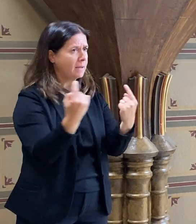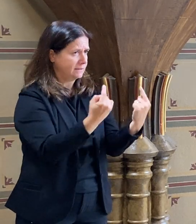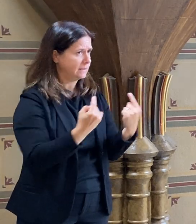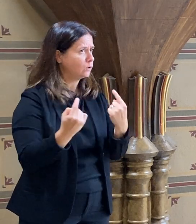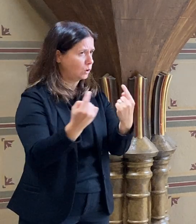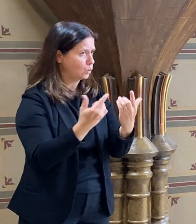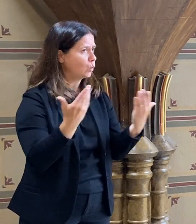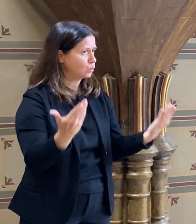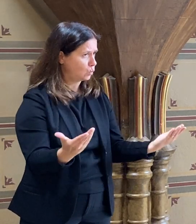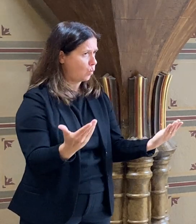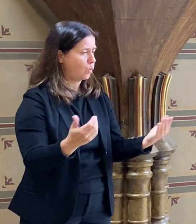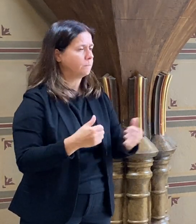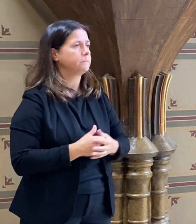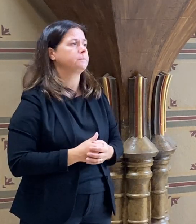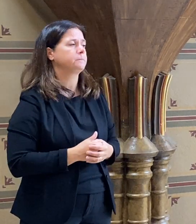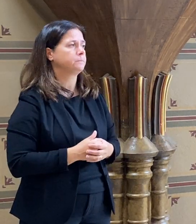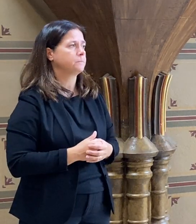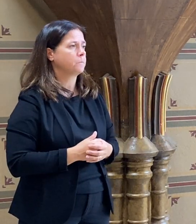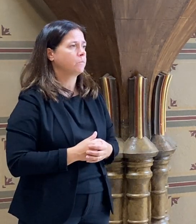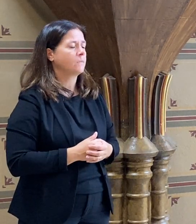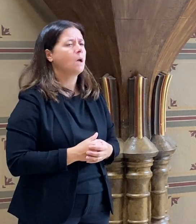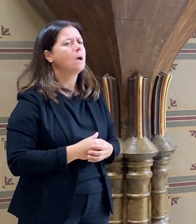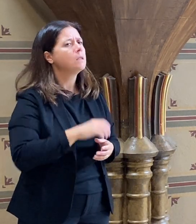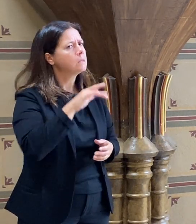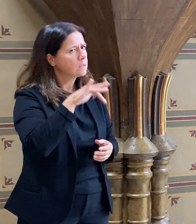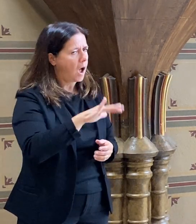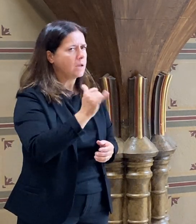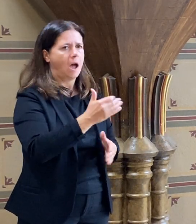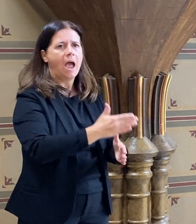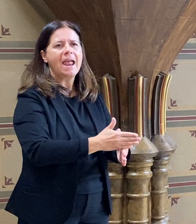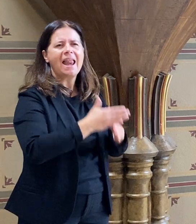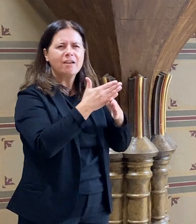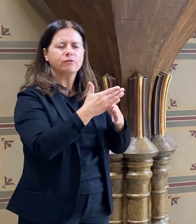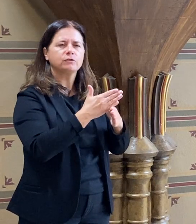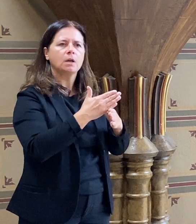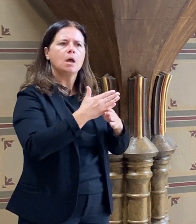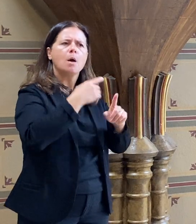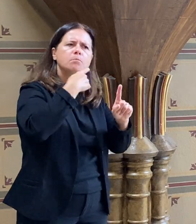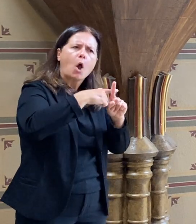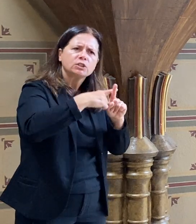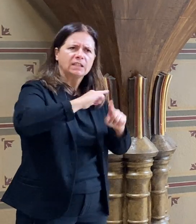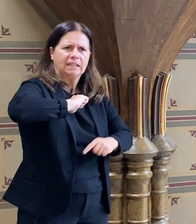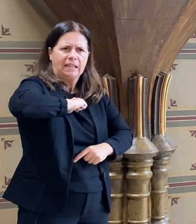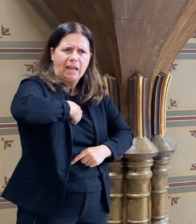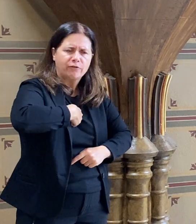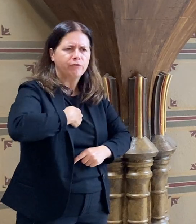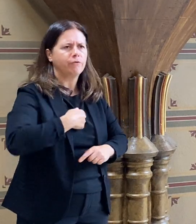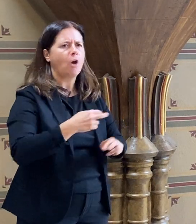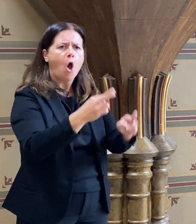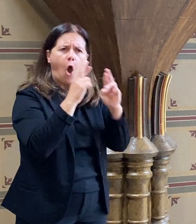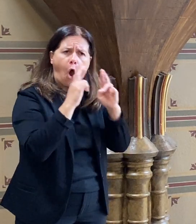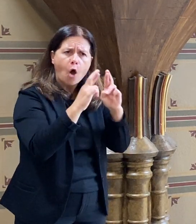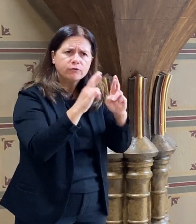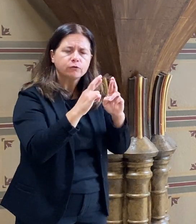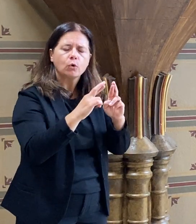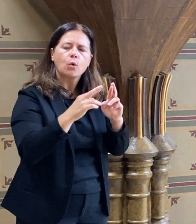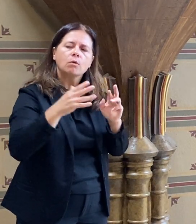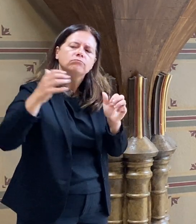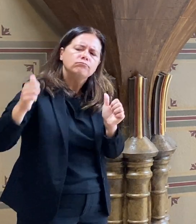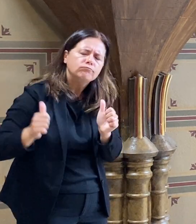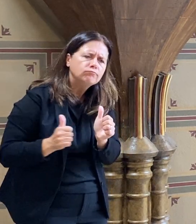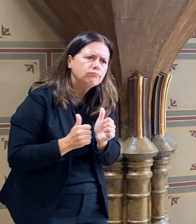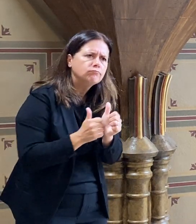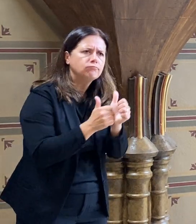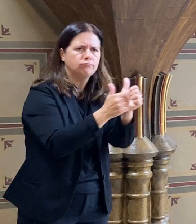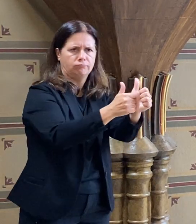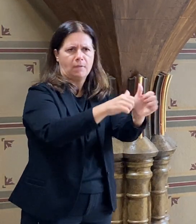Lebenssituationen. Da hilft es schon, diese Zuversicht, diese Hoffnung wirklich als Begleitung